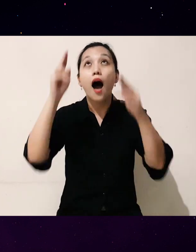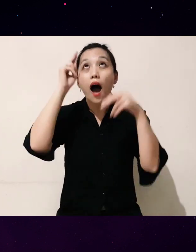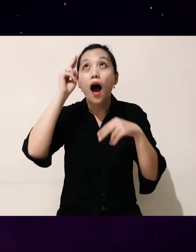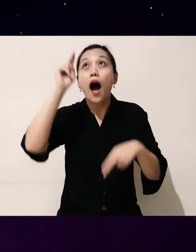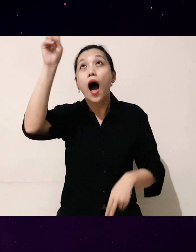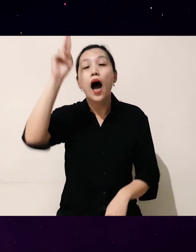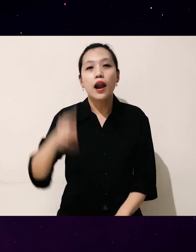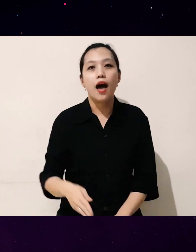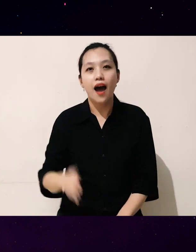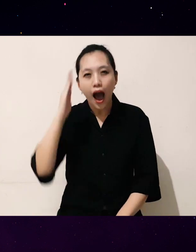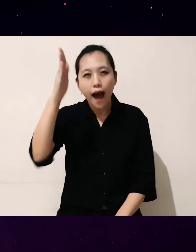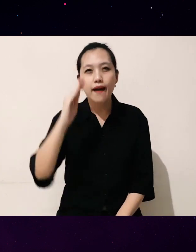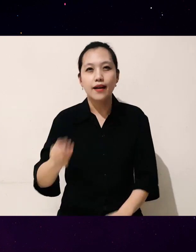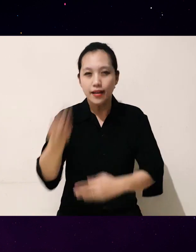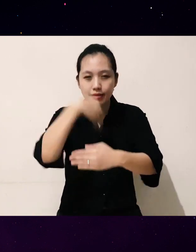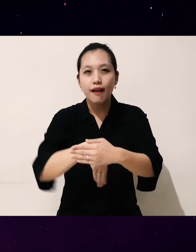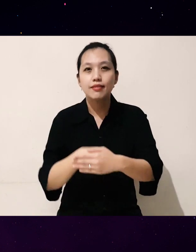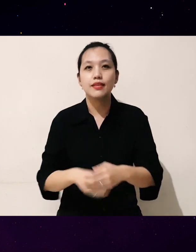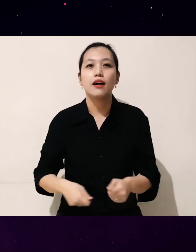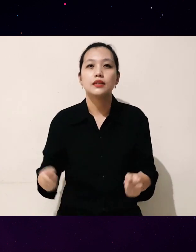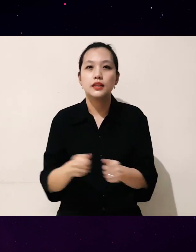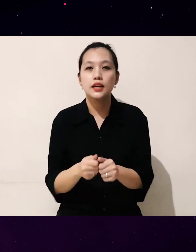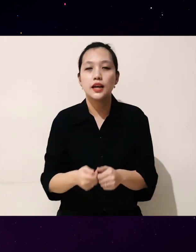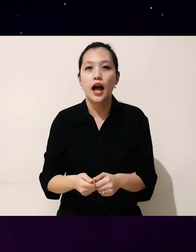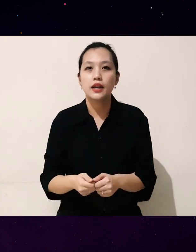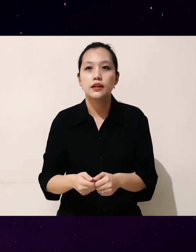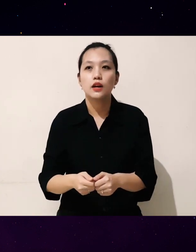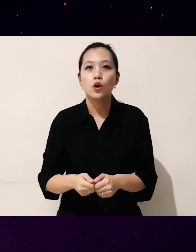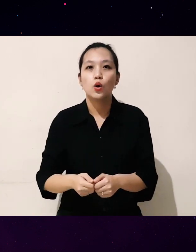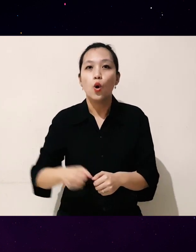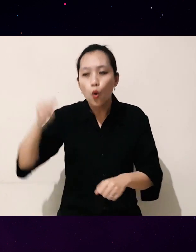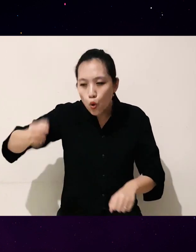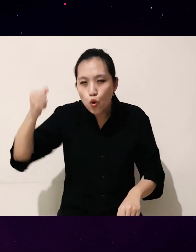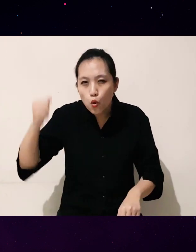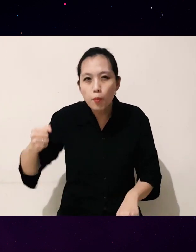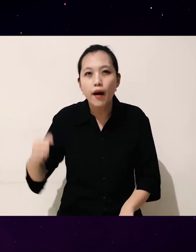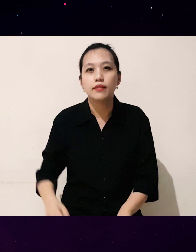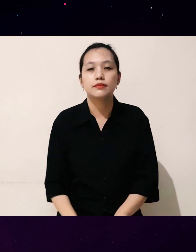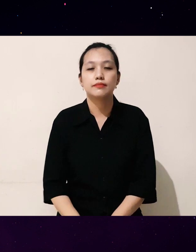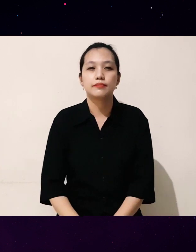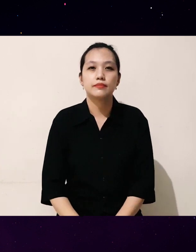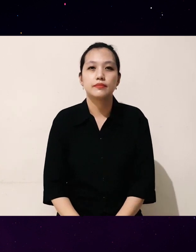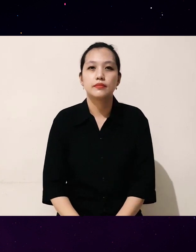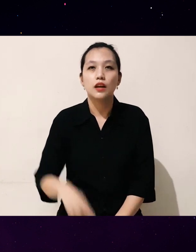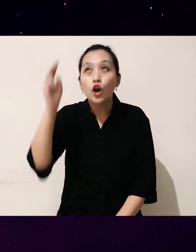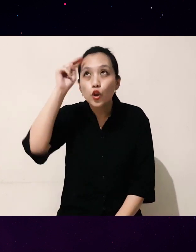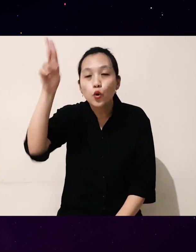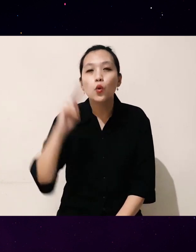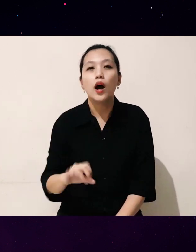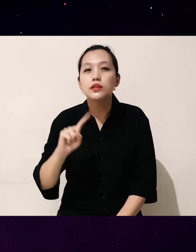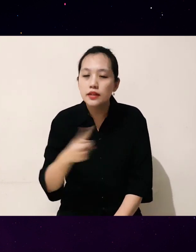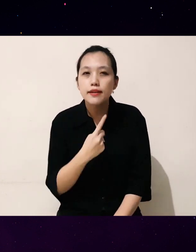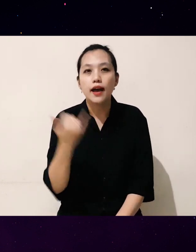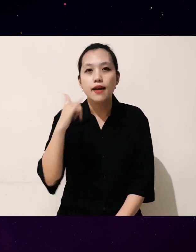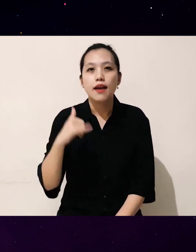Kristus Allah Putra dan kuasa Roh Kudus bekerja. Lihatlah, Allahmu akan datang dengan pembalasan dan